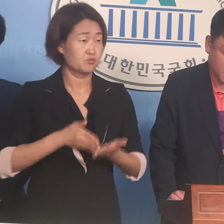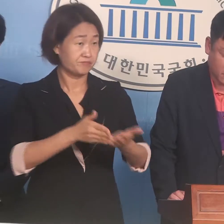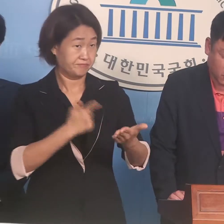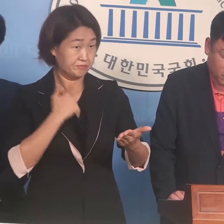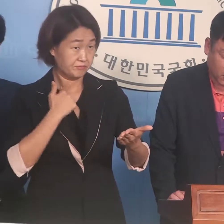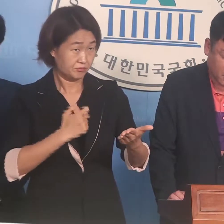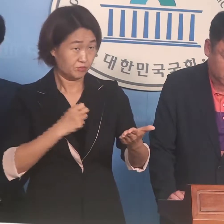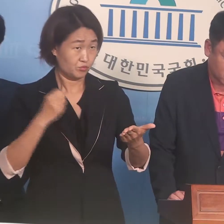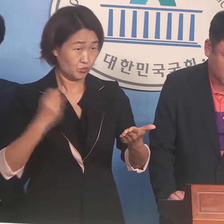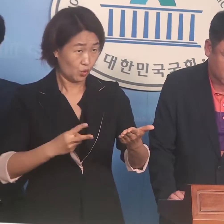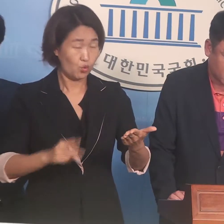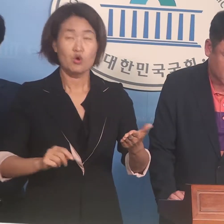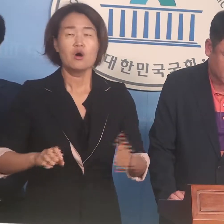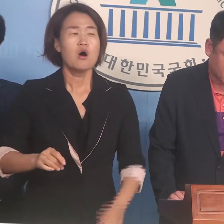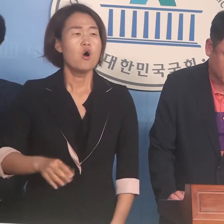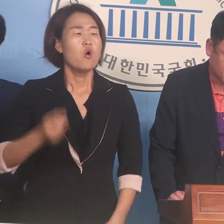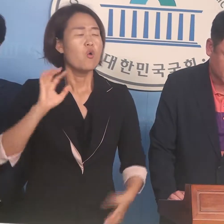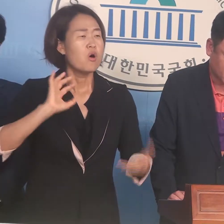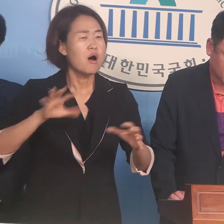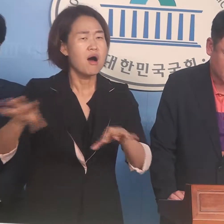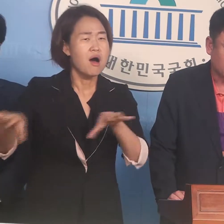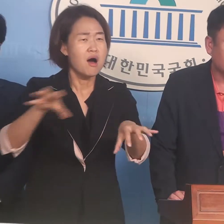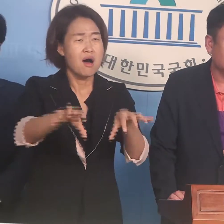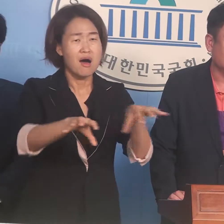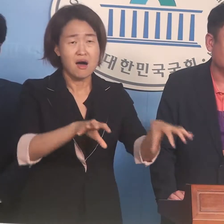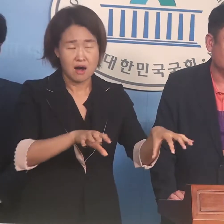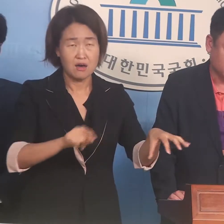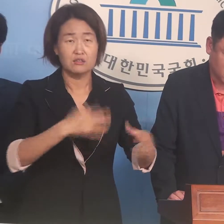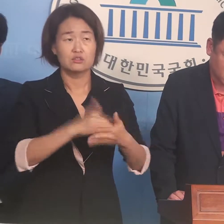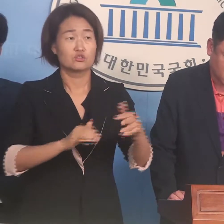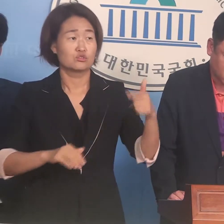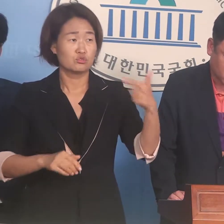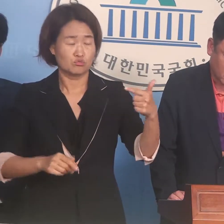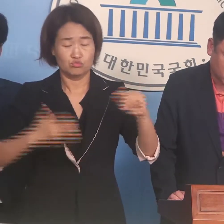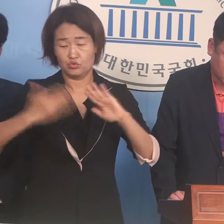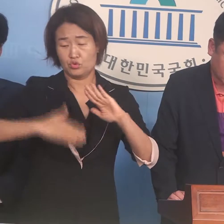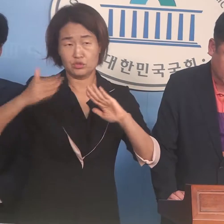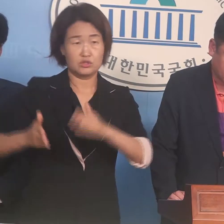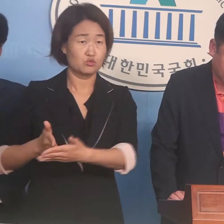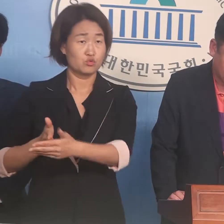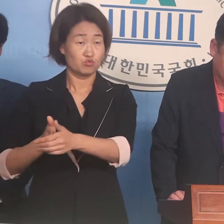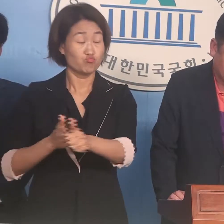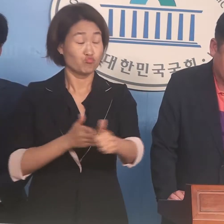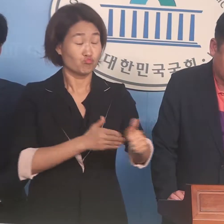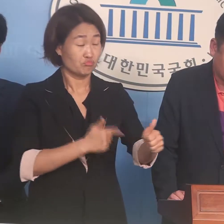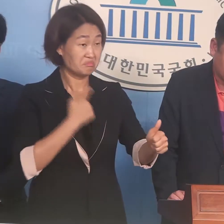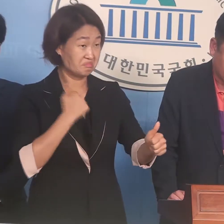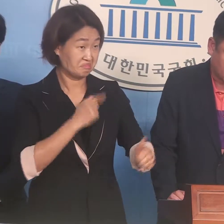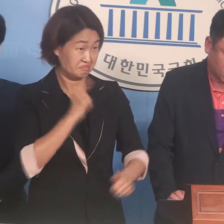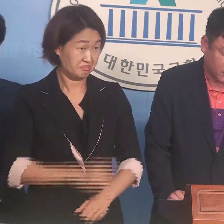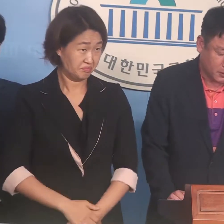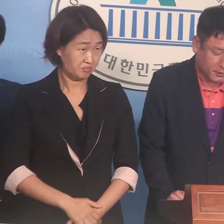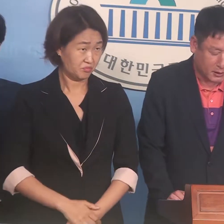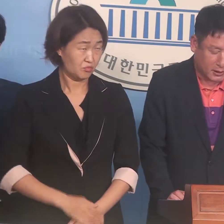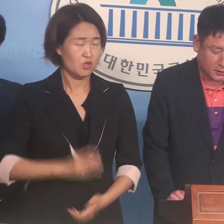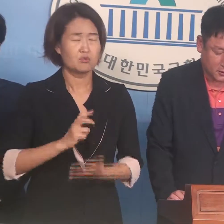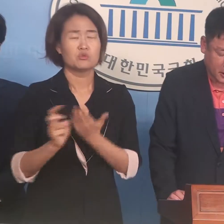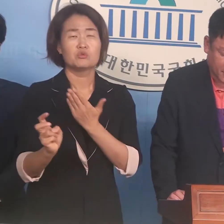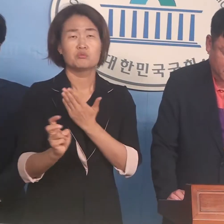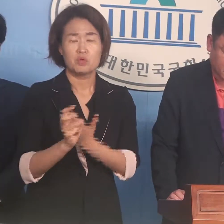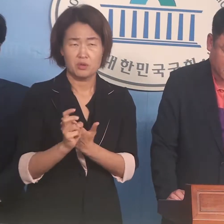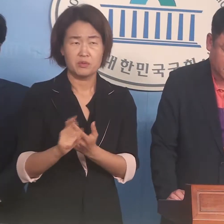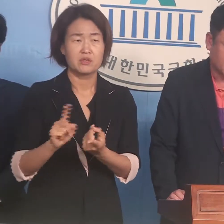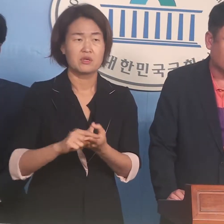또한 일본을 포함한 6개국의 기업결합심사를 정식 요청한 것으로 나오고 있다. 불공정 하도급법 위반에